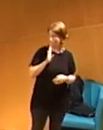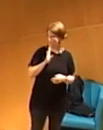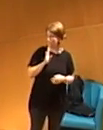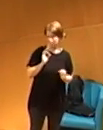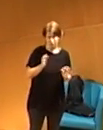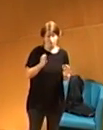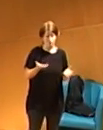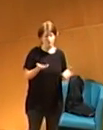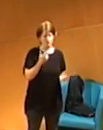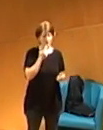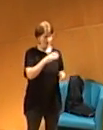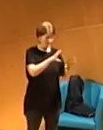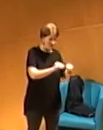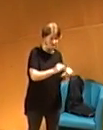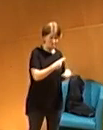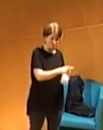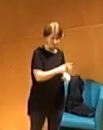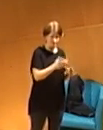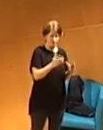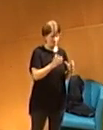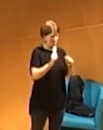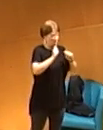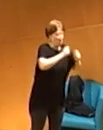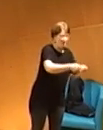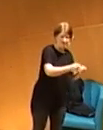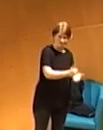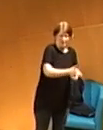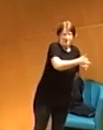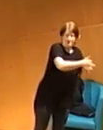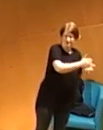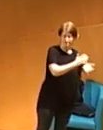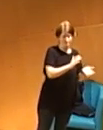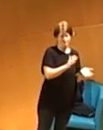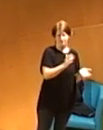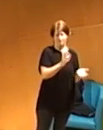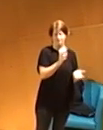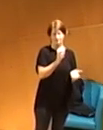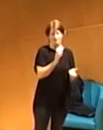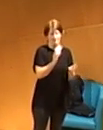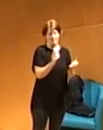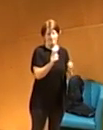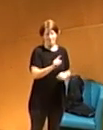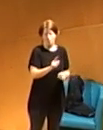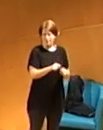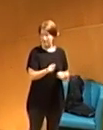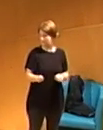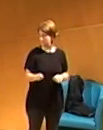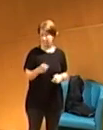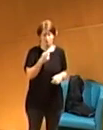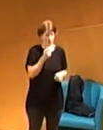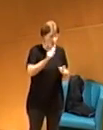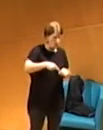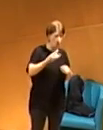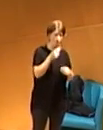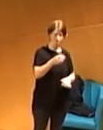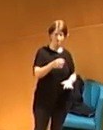On les assigne à une place. Il ne faut pas qu'ils soient assignés à cette place-là. Il faut que ça soit un choix et qu'ils soient